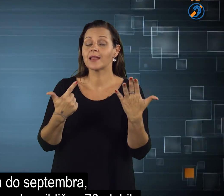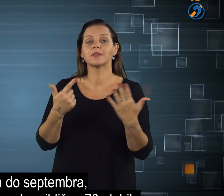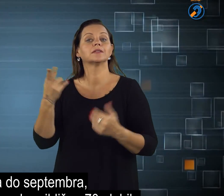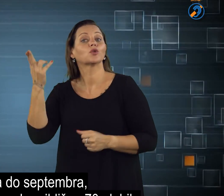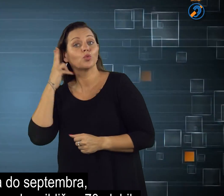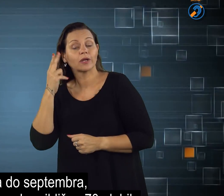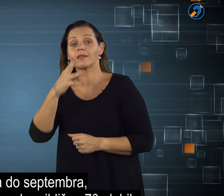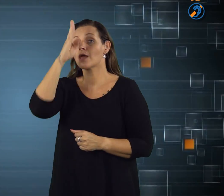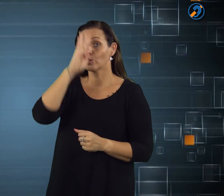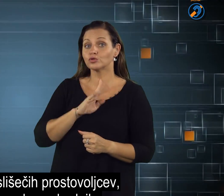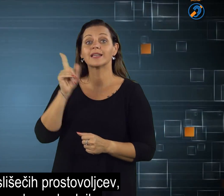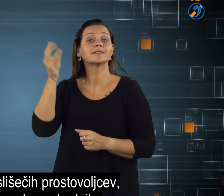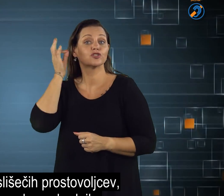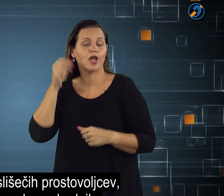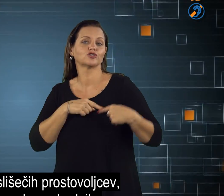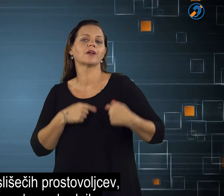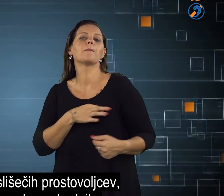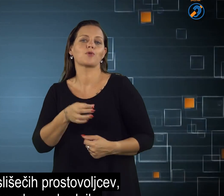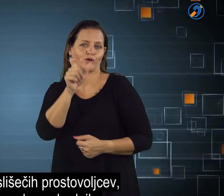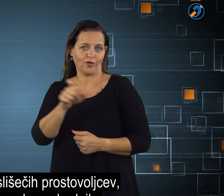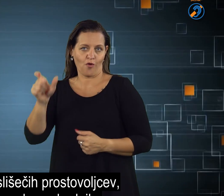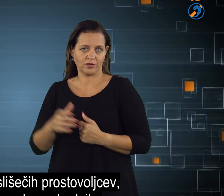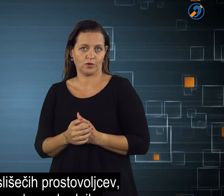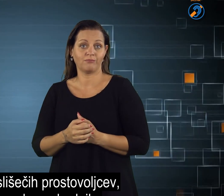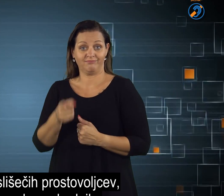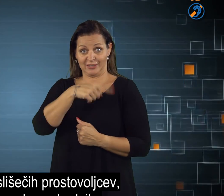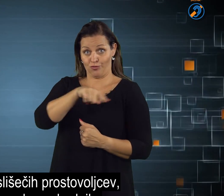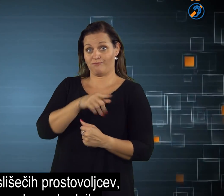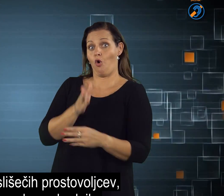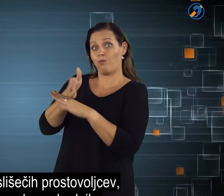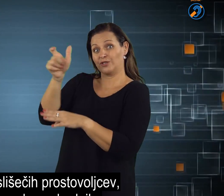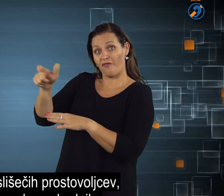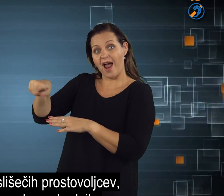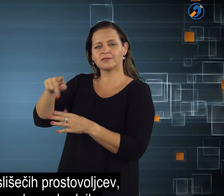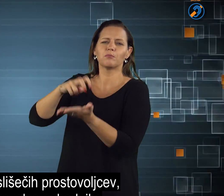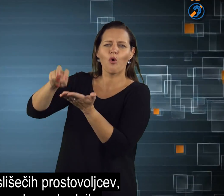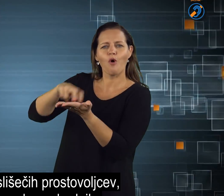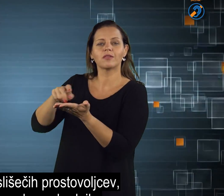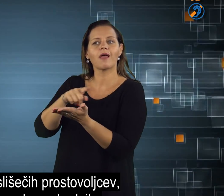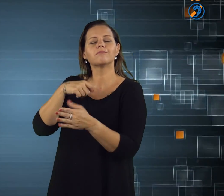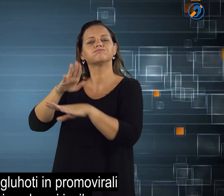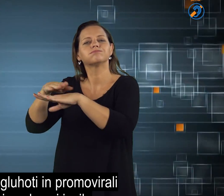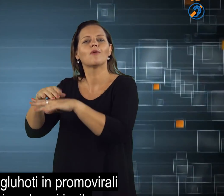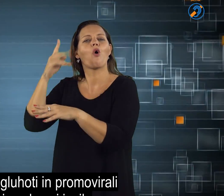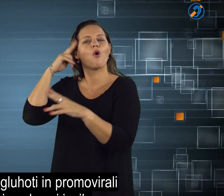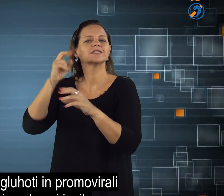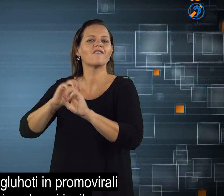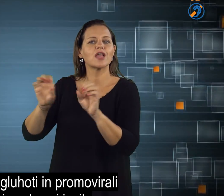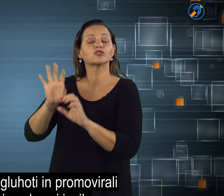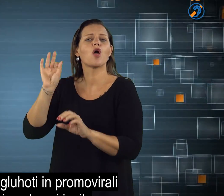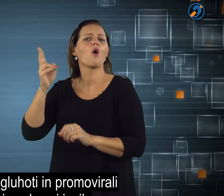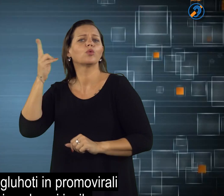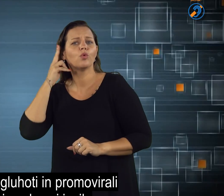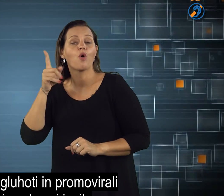gluhih, naglušnih in slišečih prostovoljcev, ki so obiskovalce pohodnike ozaveščali o gluhoti in